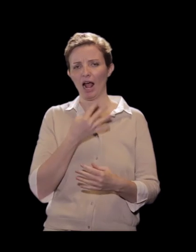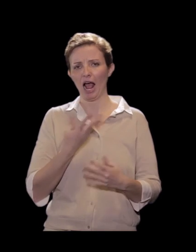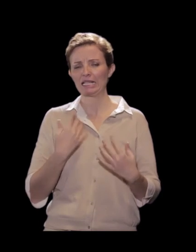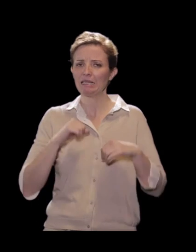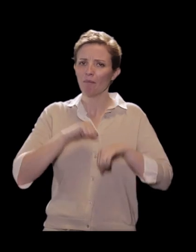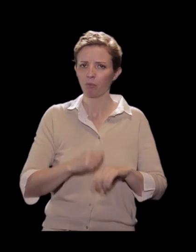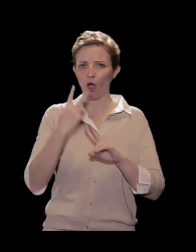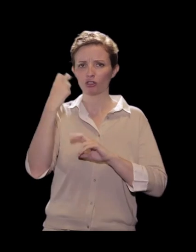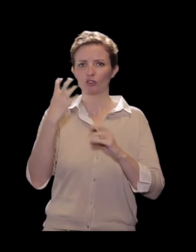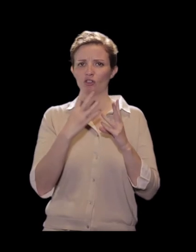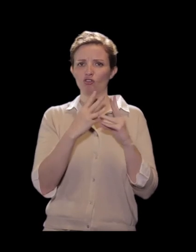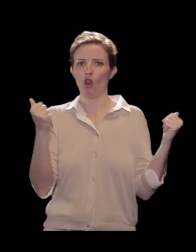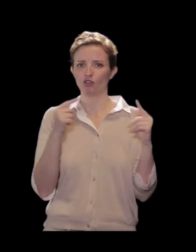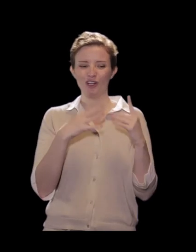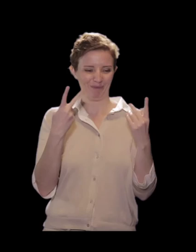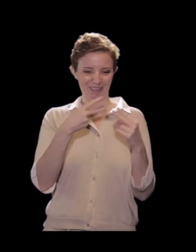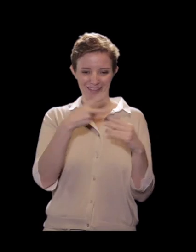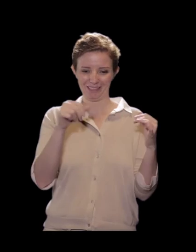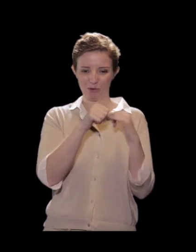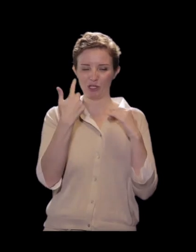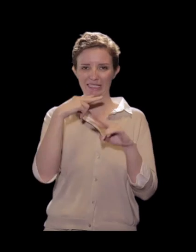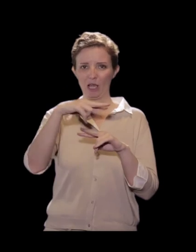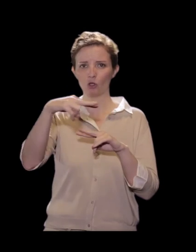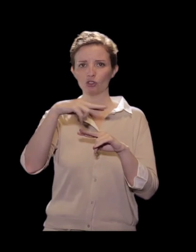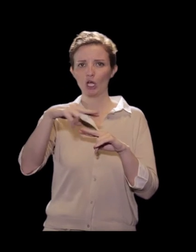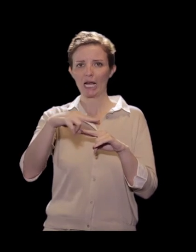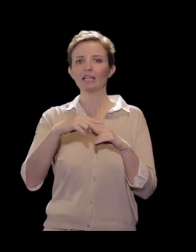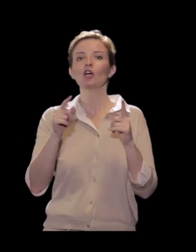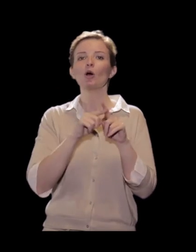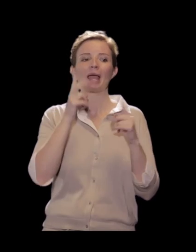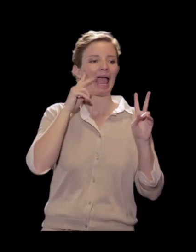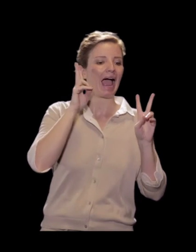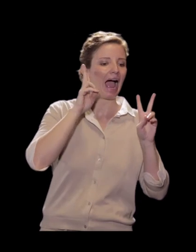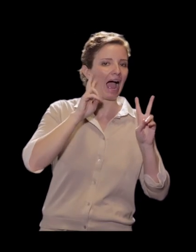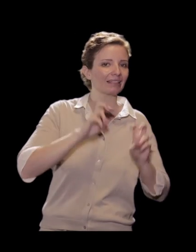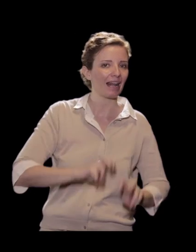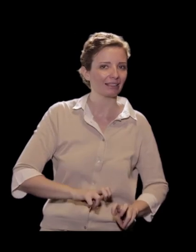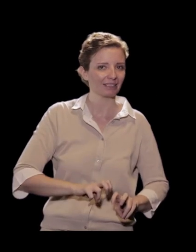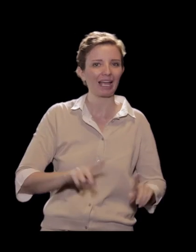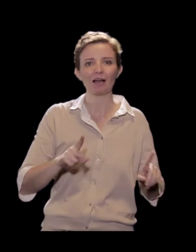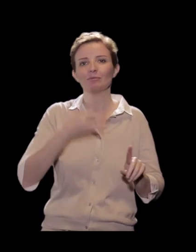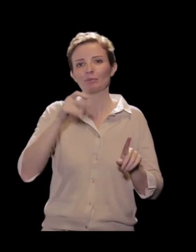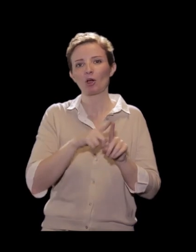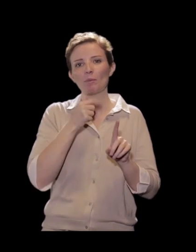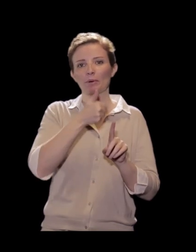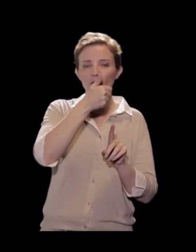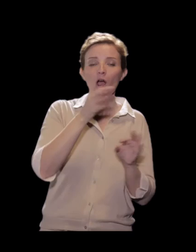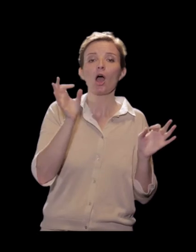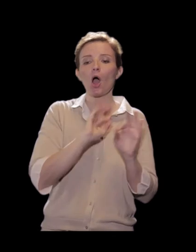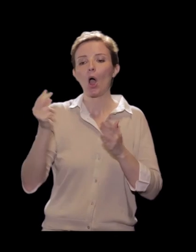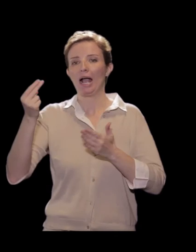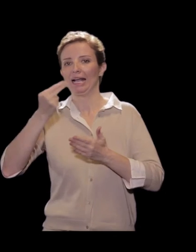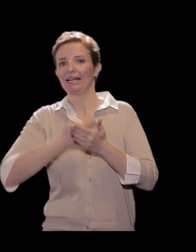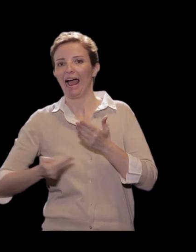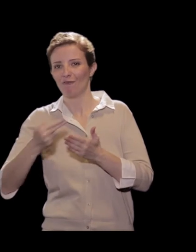Quindi è possibile sostanzialmente trovare le soluzioni di una disequazione di secondo grado ragionando per via analitica come abbiamo visto nel primo caso